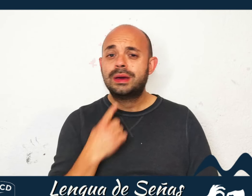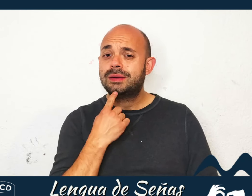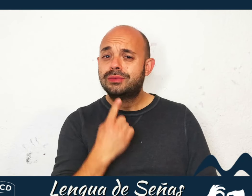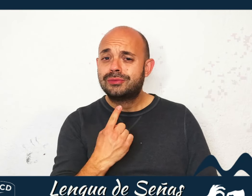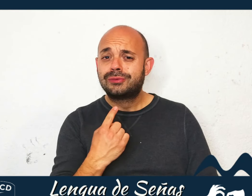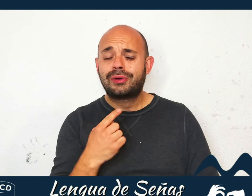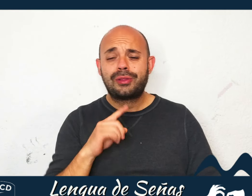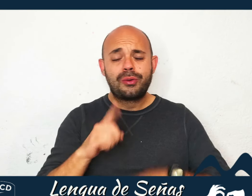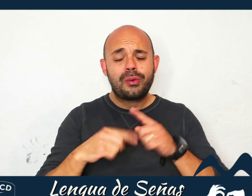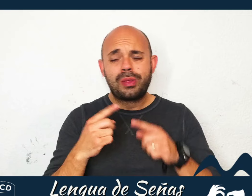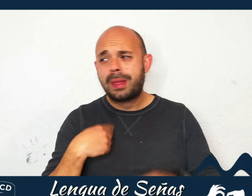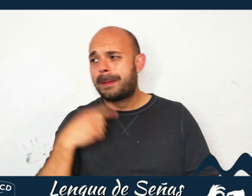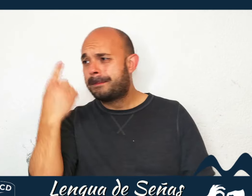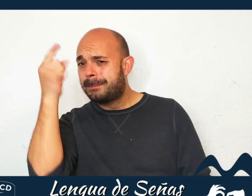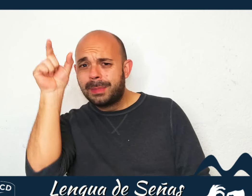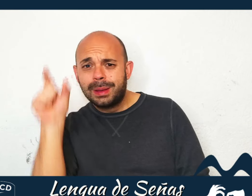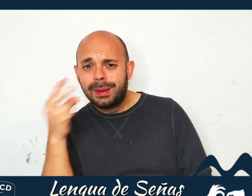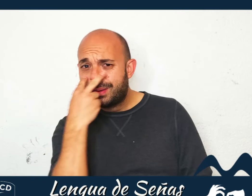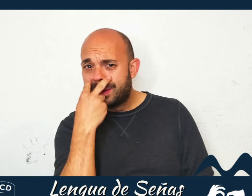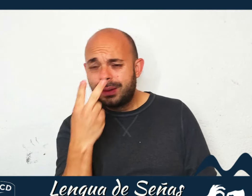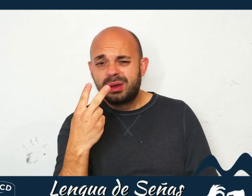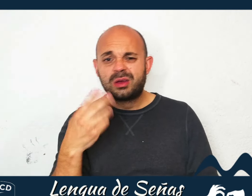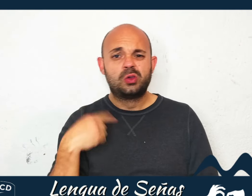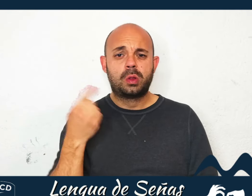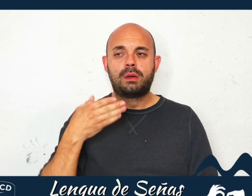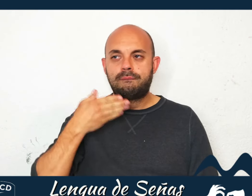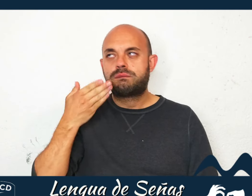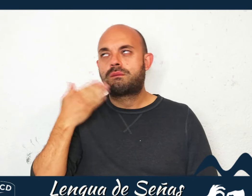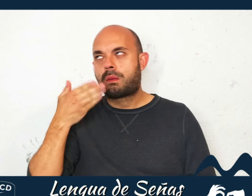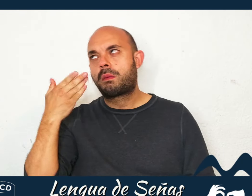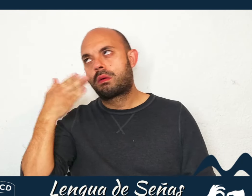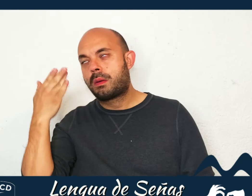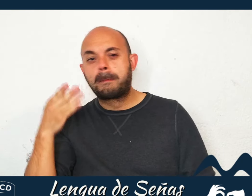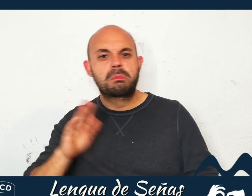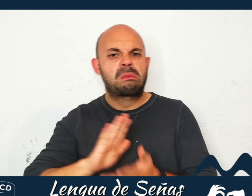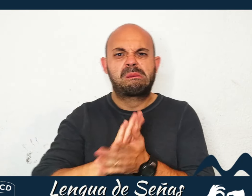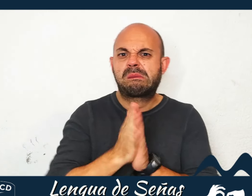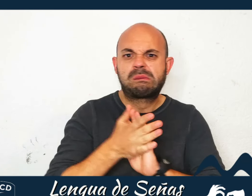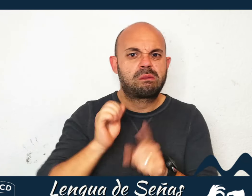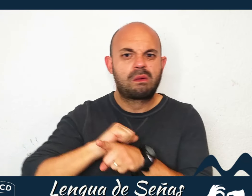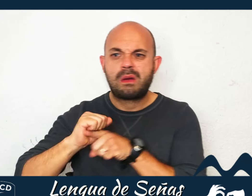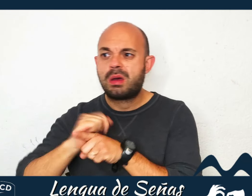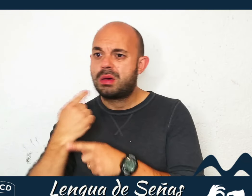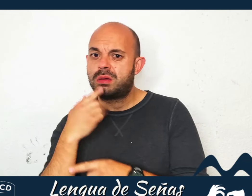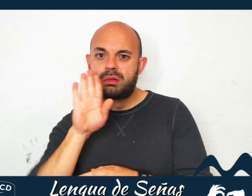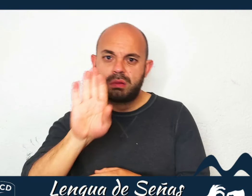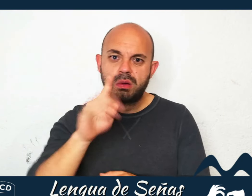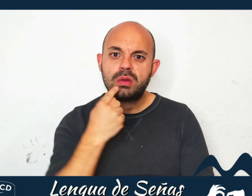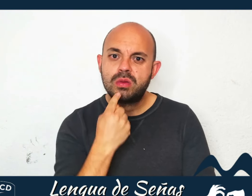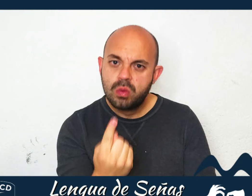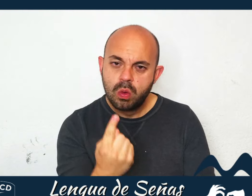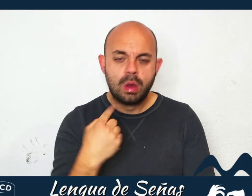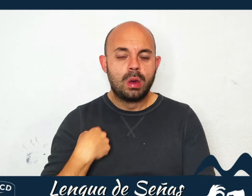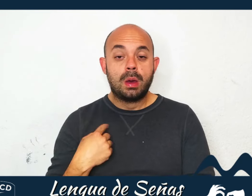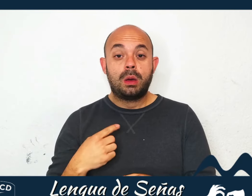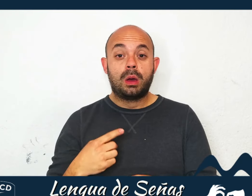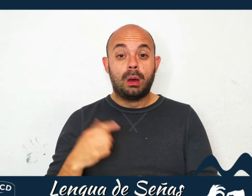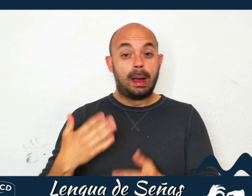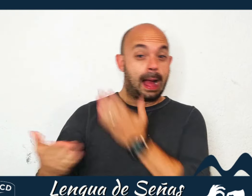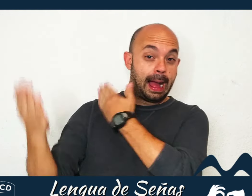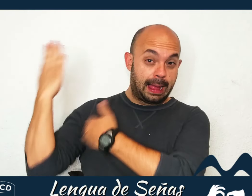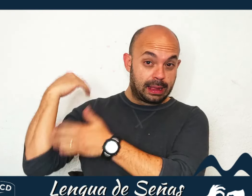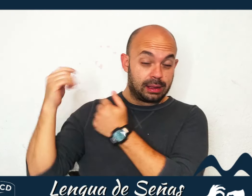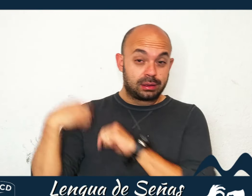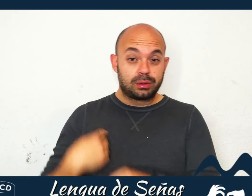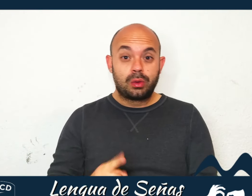Menos palabras y más acción. Era una frase que yo escuchaba desde pequeño por algunas personas que cuando se encontraban en